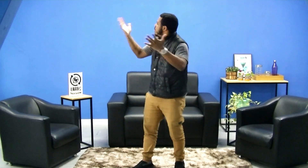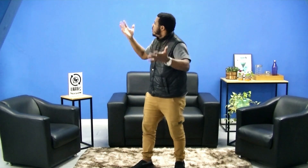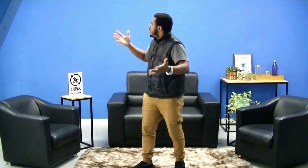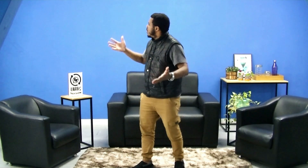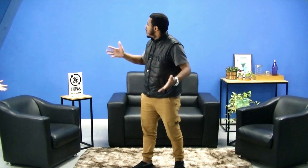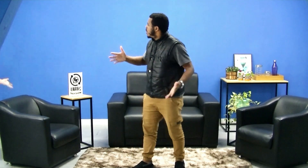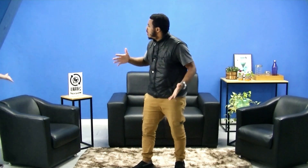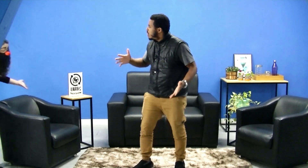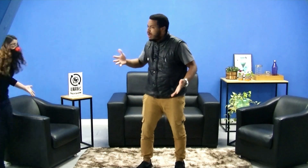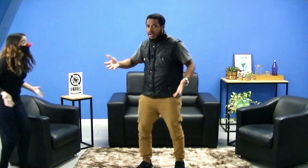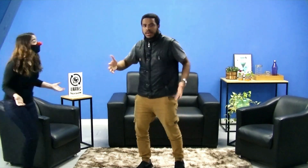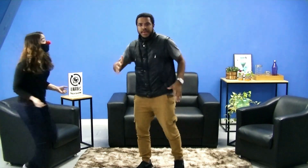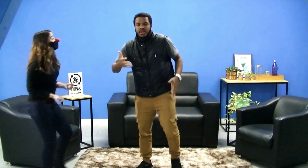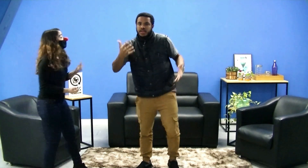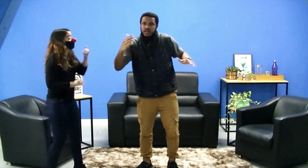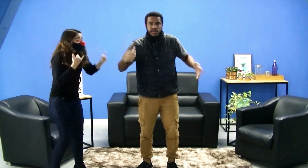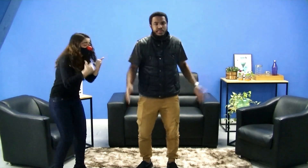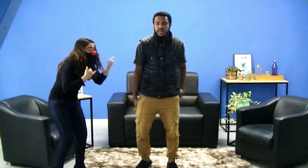O que foi?